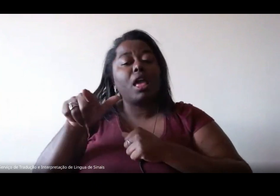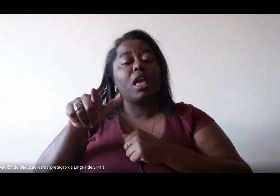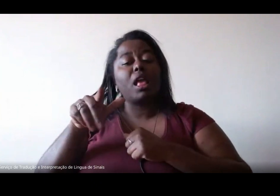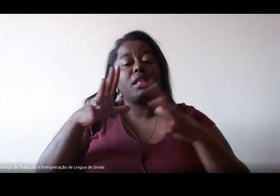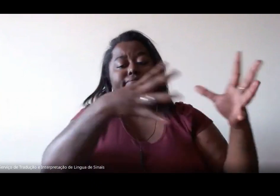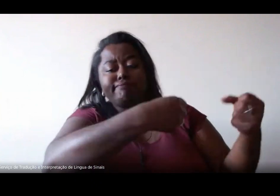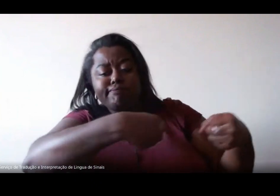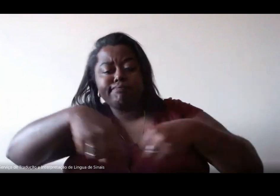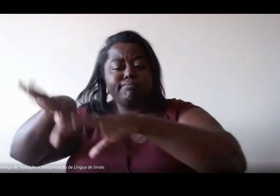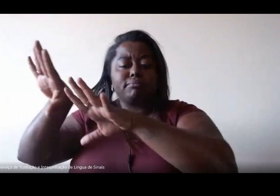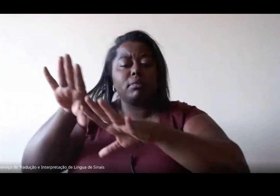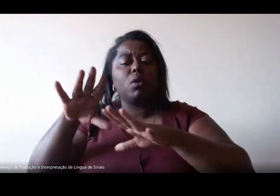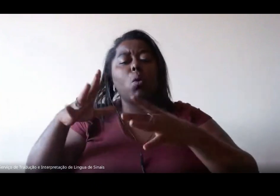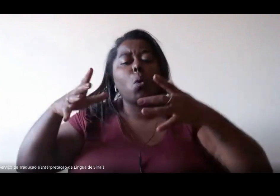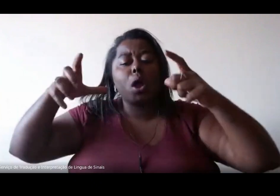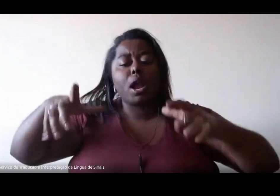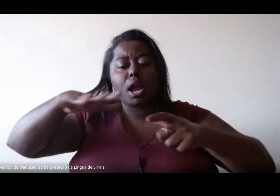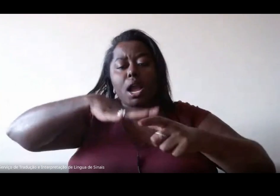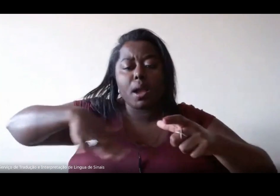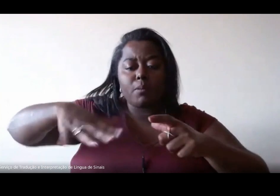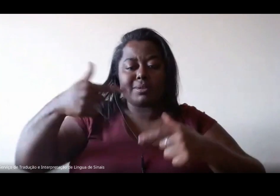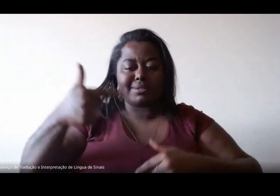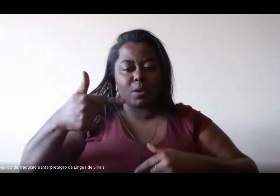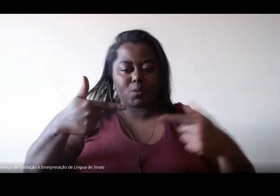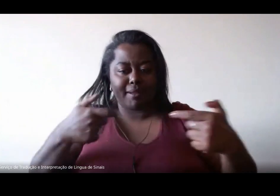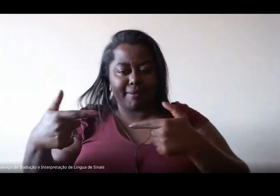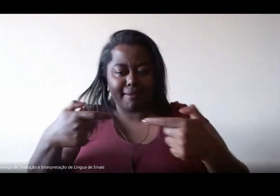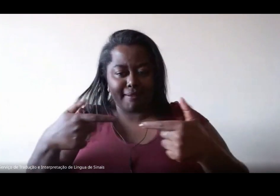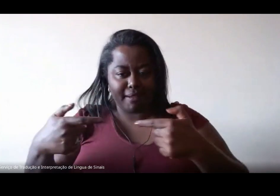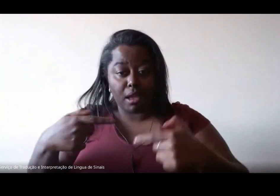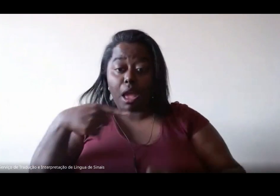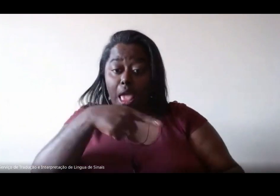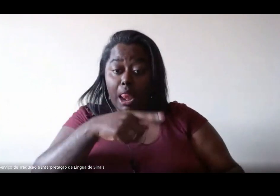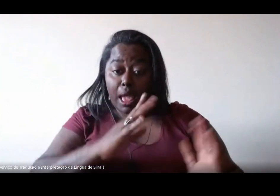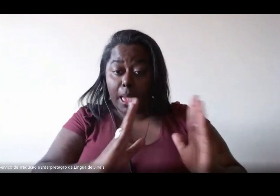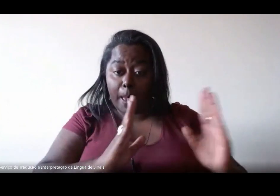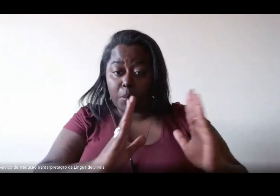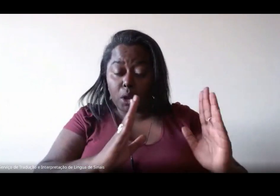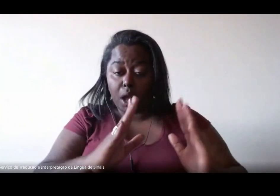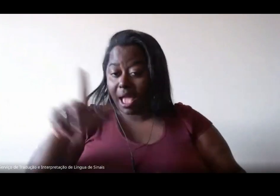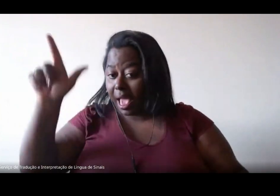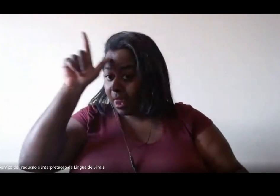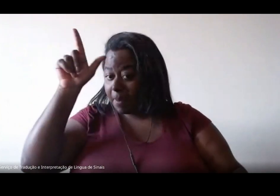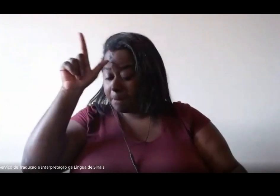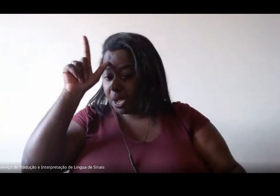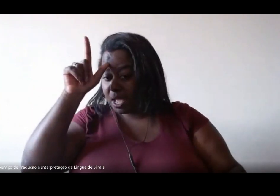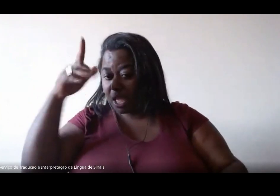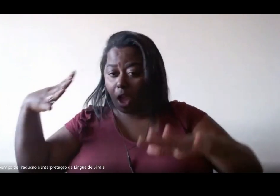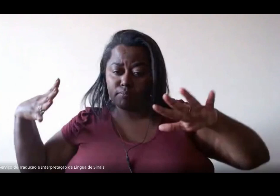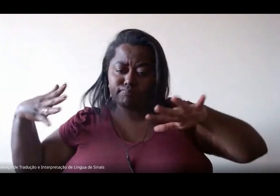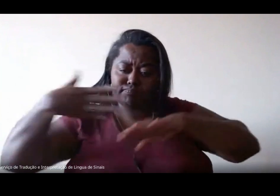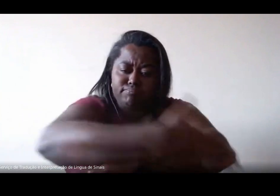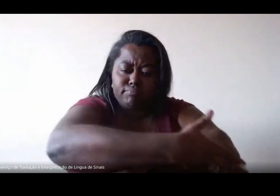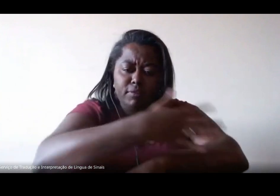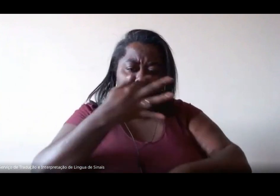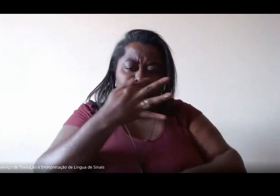de exterminação, né, na Segunda Guerra. Ele era uma criança de 6 anos, na época da invasão alemã na